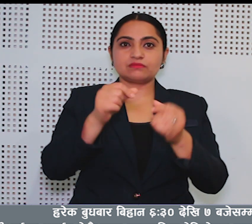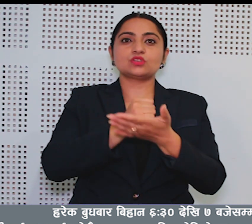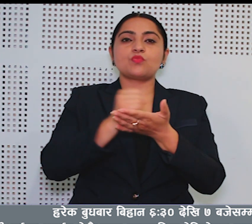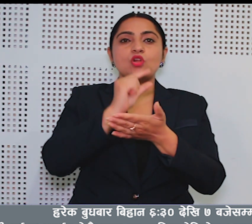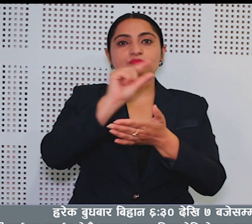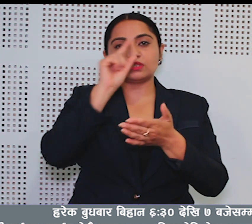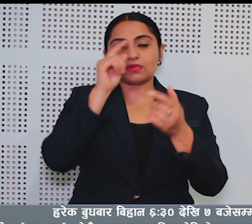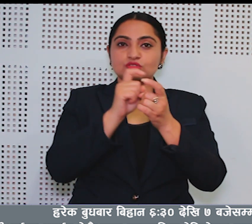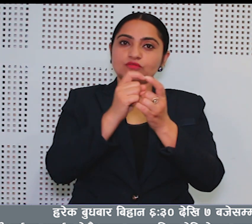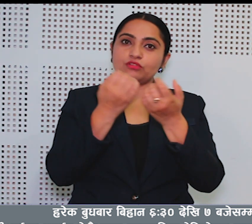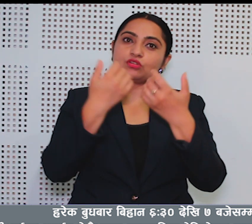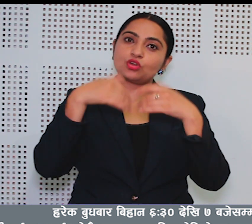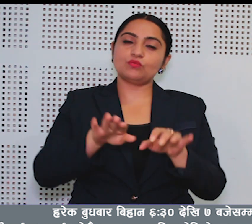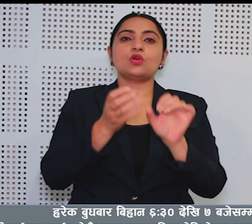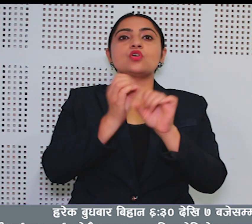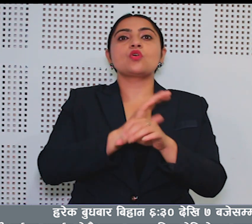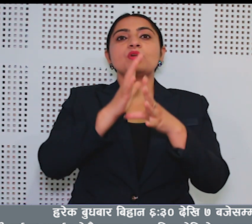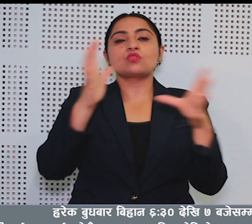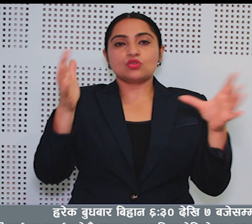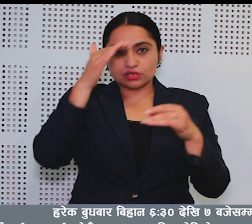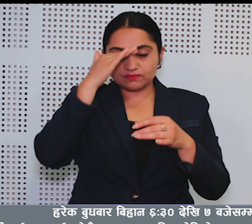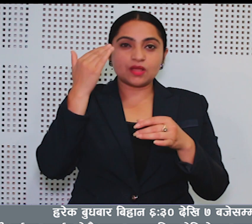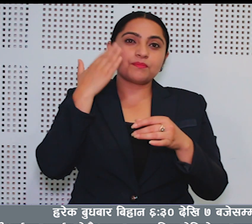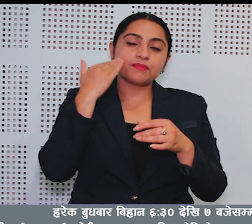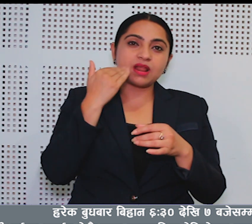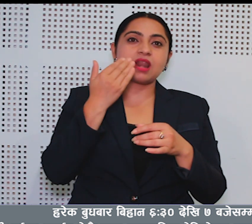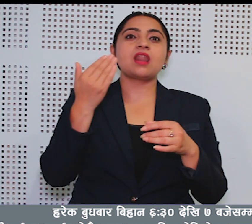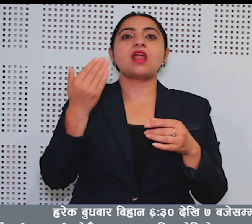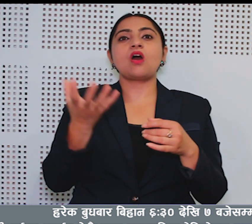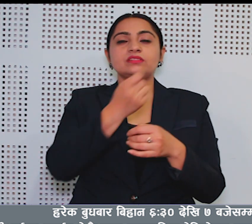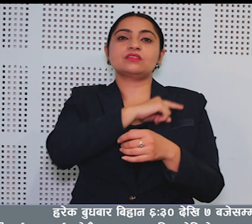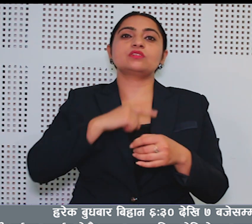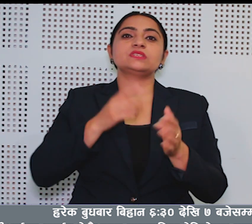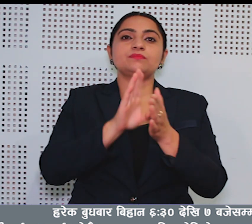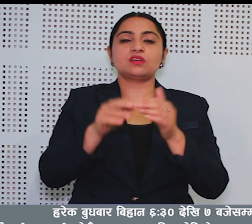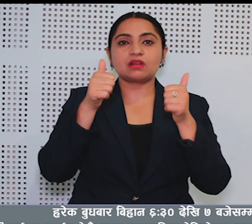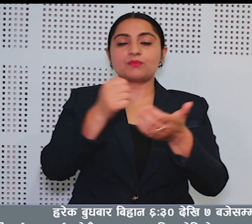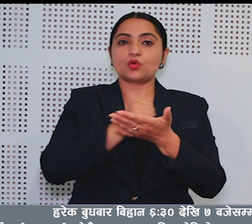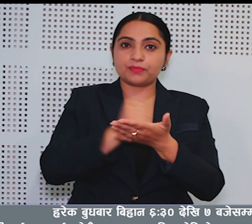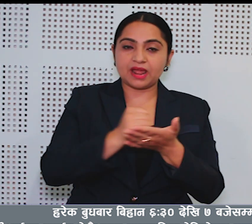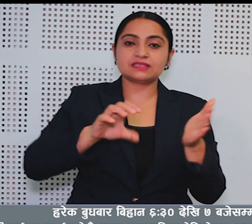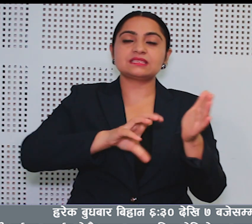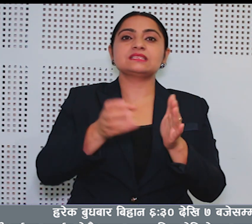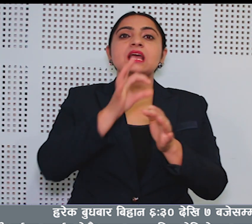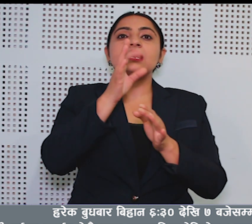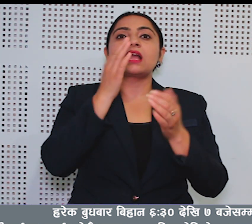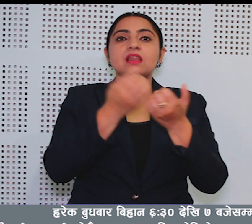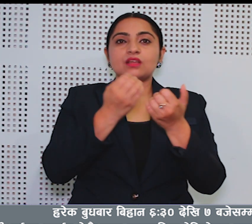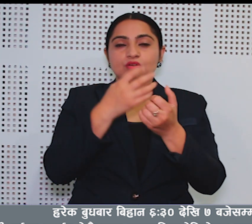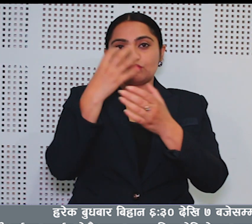सँगै कोभिड महामारीमा महिला अधिकार कर्मीद्वारा गरिएका असल अभ्यासहरू, स्थानीय निकायले गरेका विपद सम्बन्धी सूचना